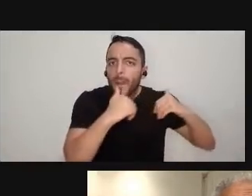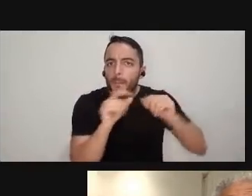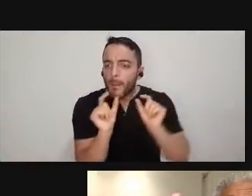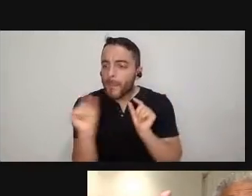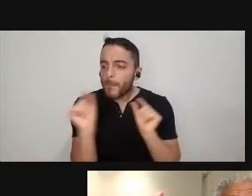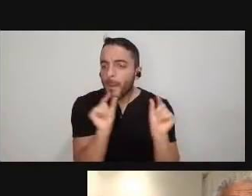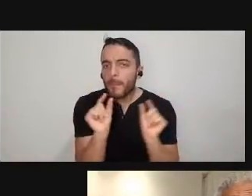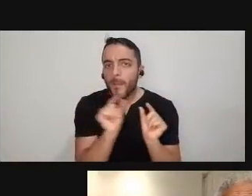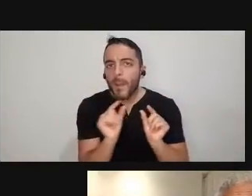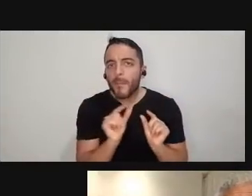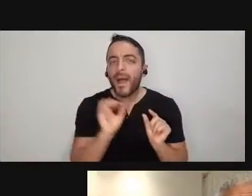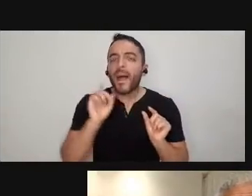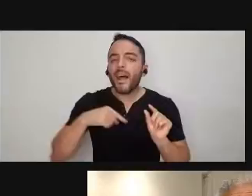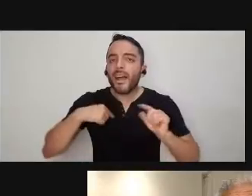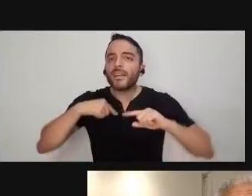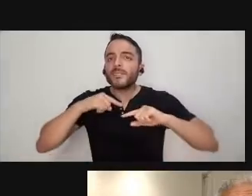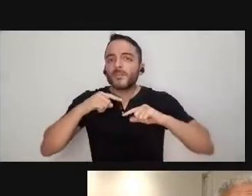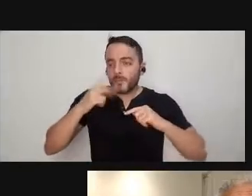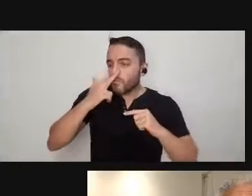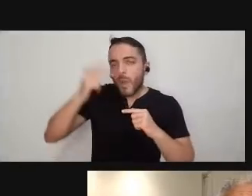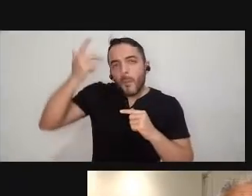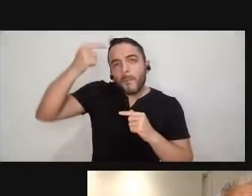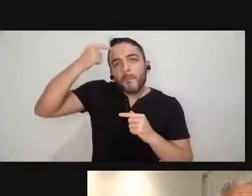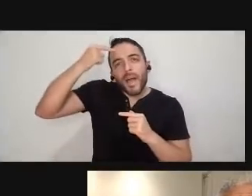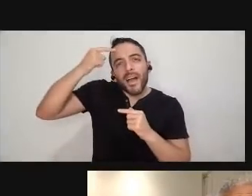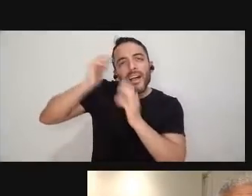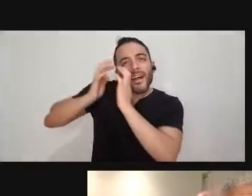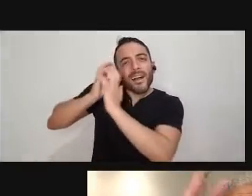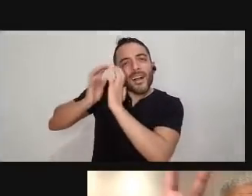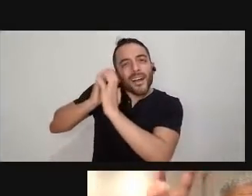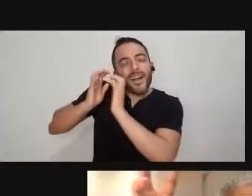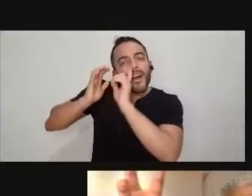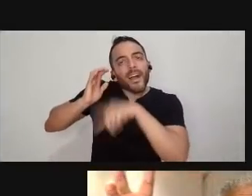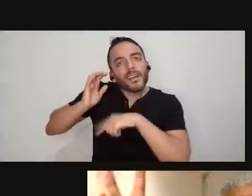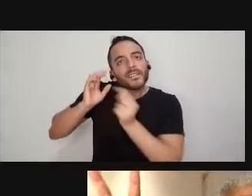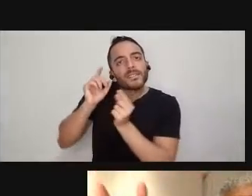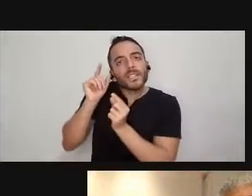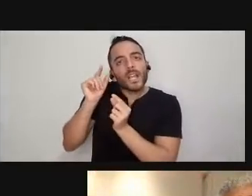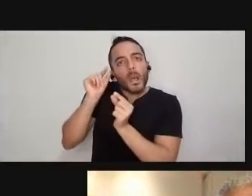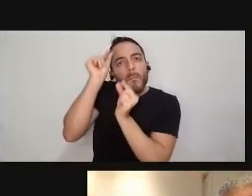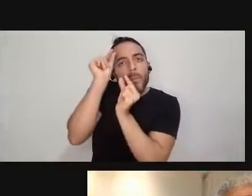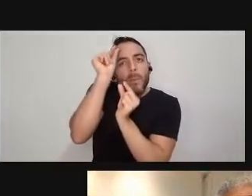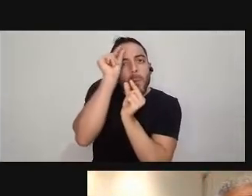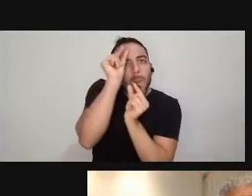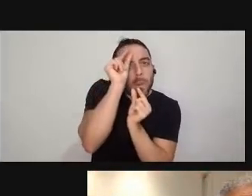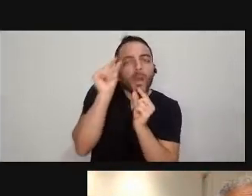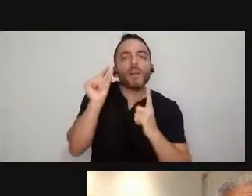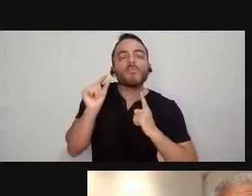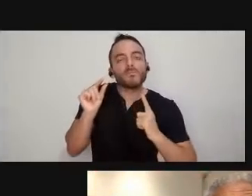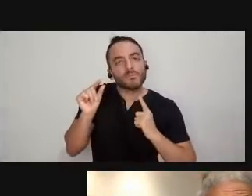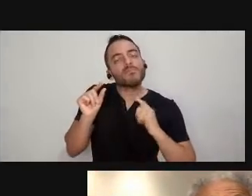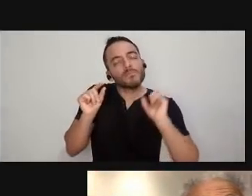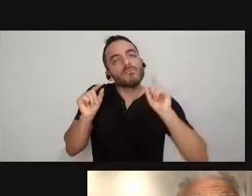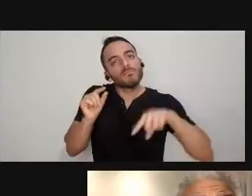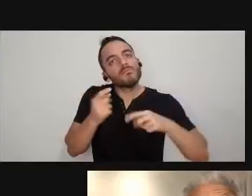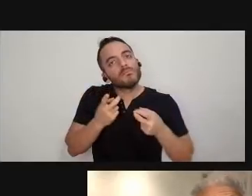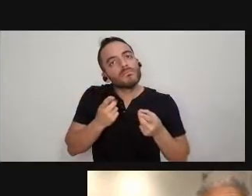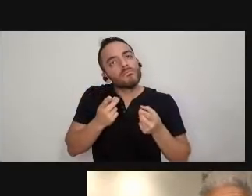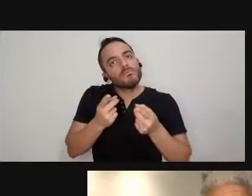da matéria mental em várias micro partículas, etc, etc,